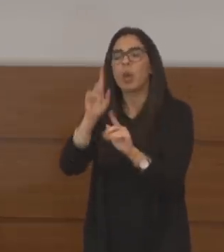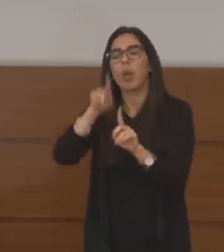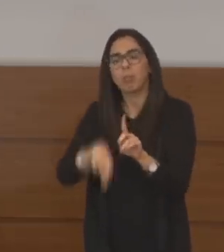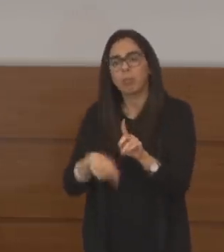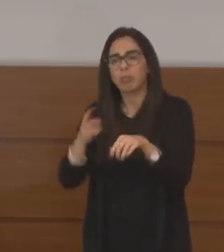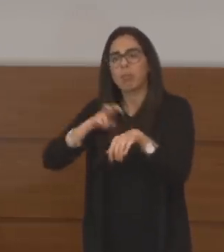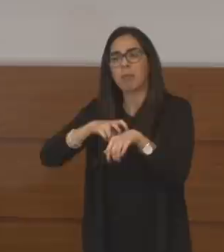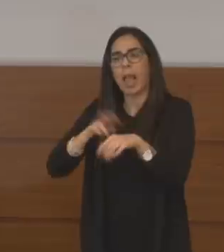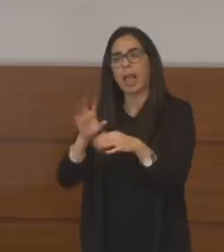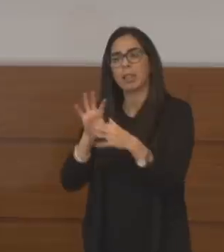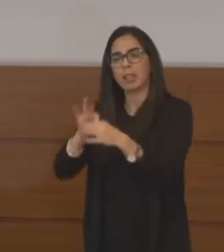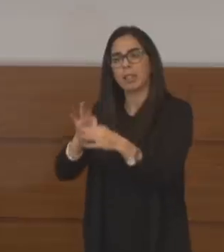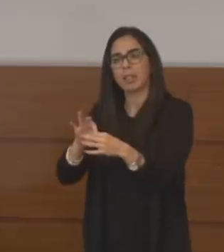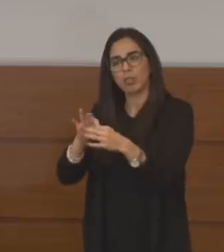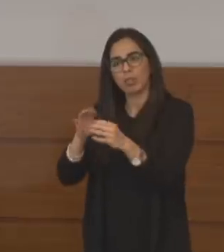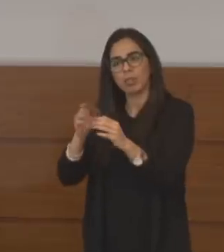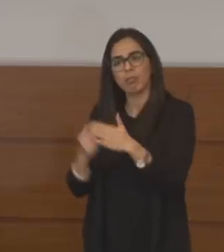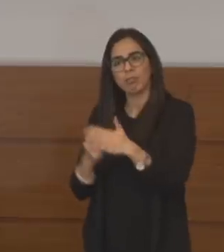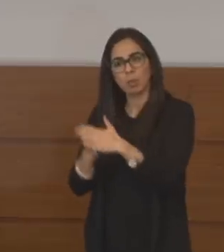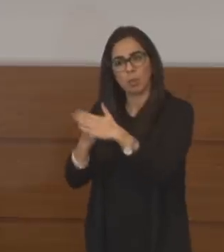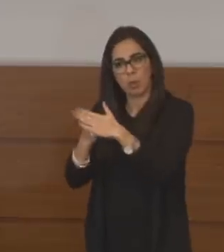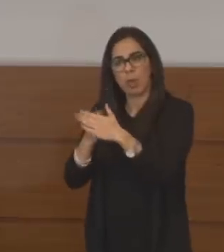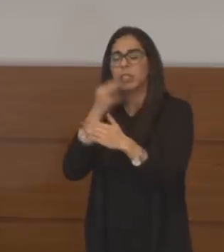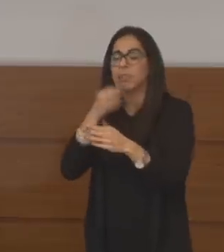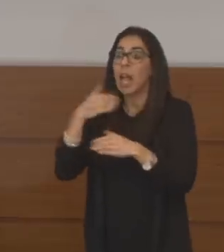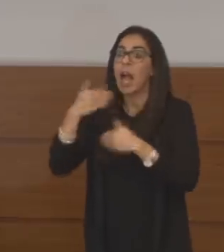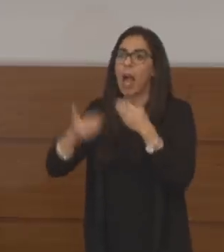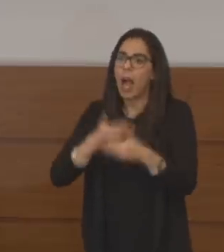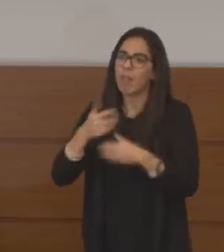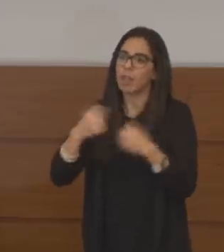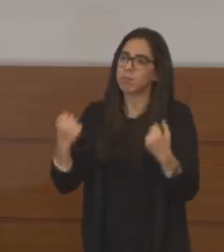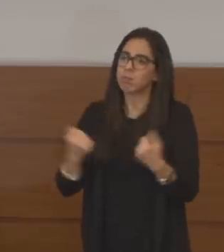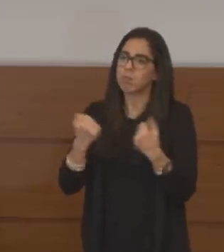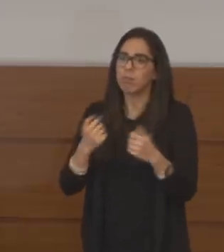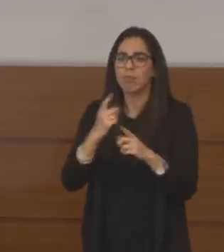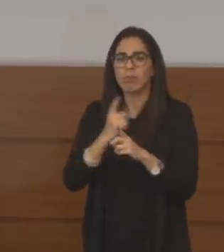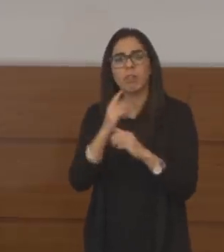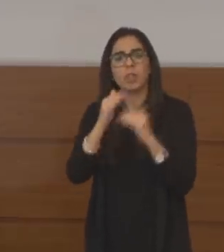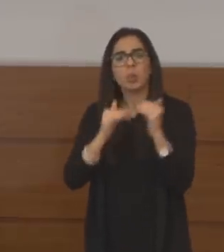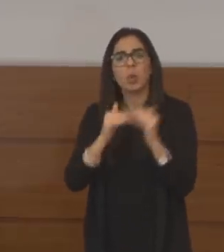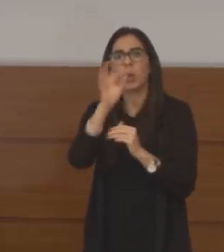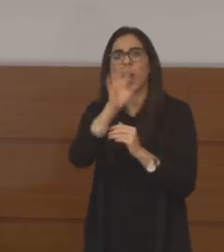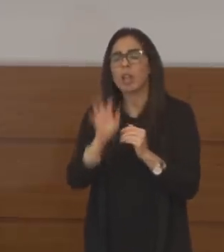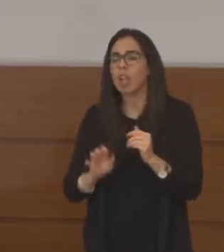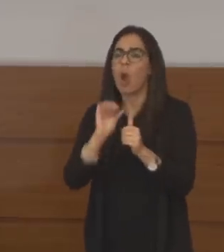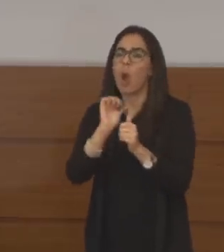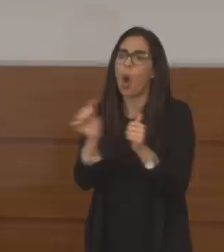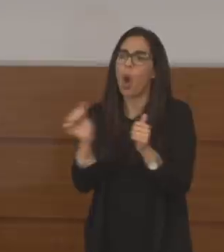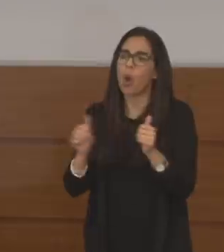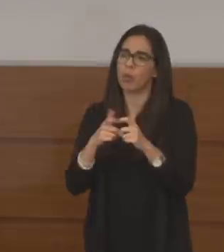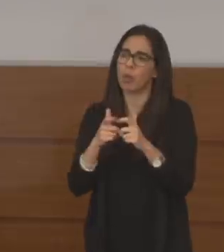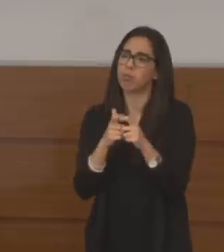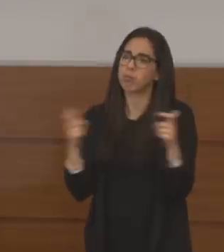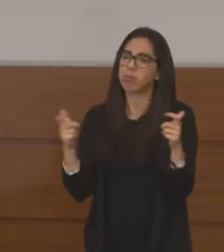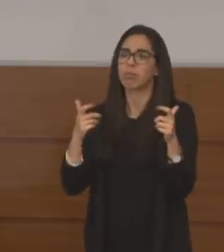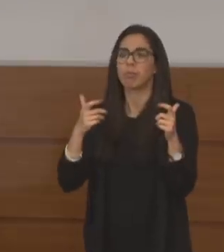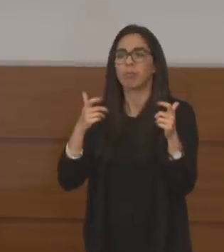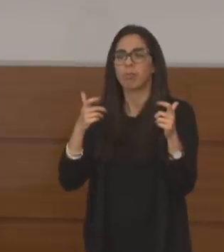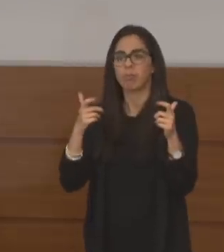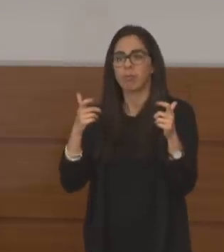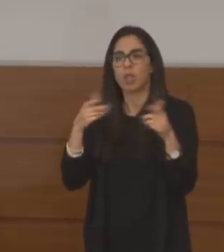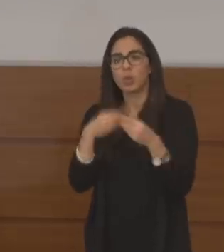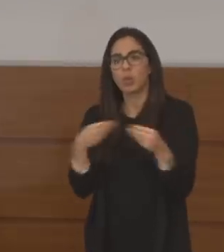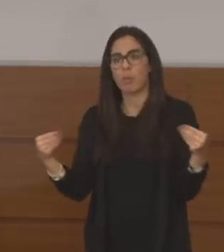prosegue l'opera di potenziamento delle strutture regionali per quanto riguarda la fornitura di questi